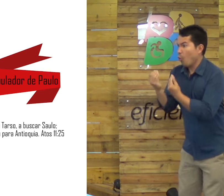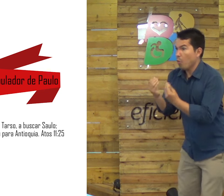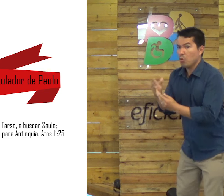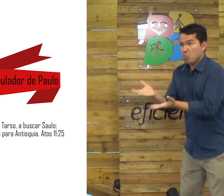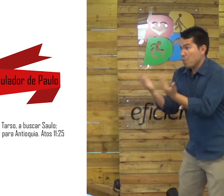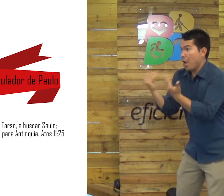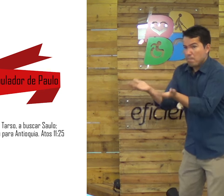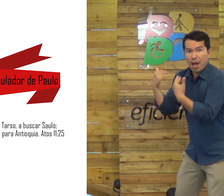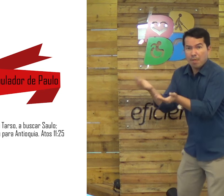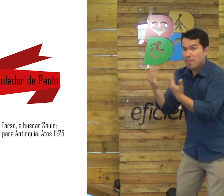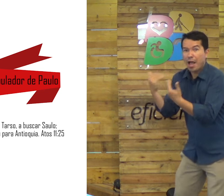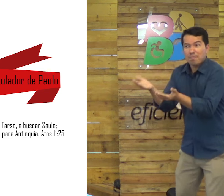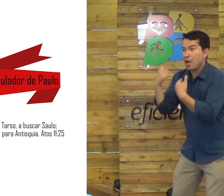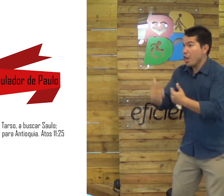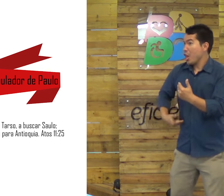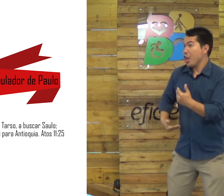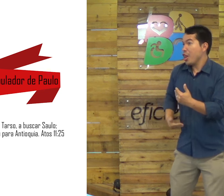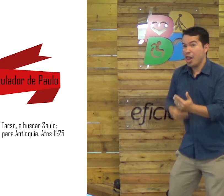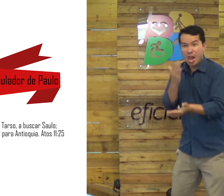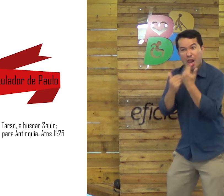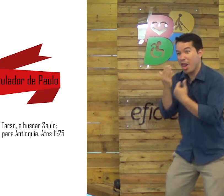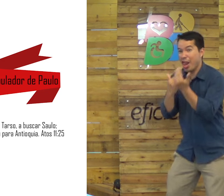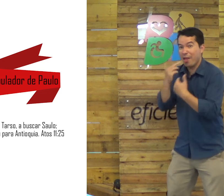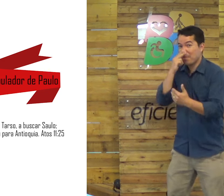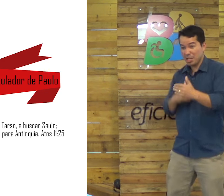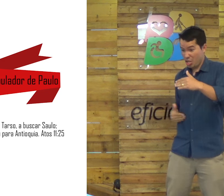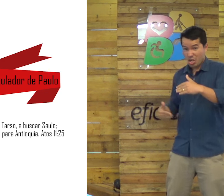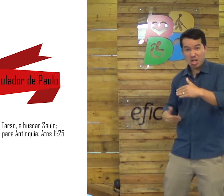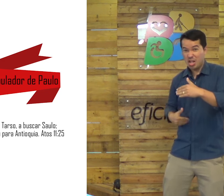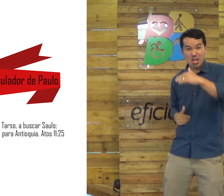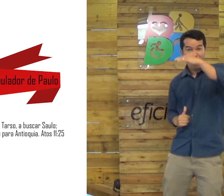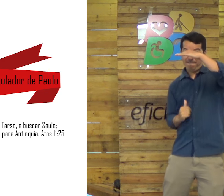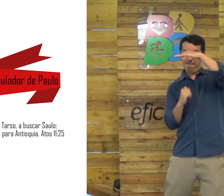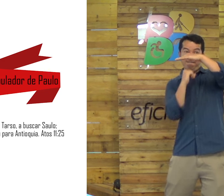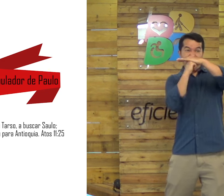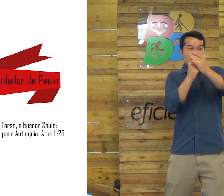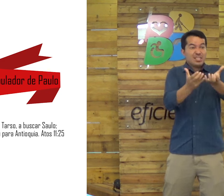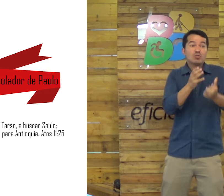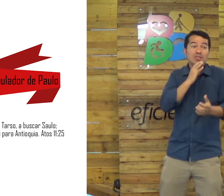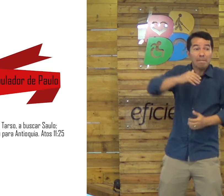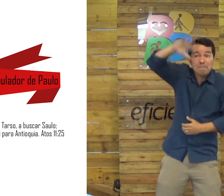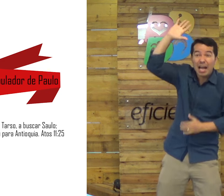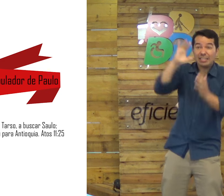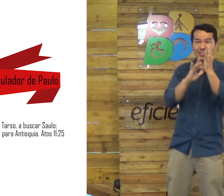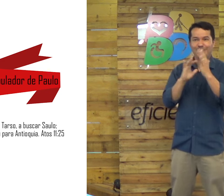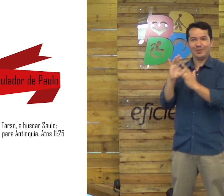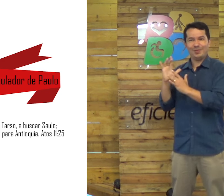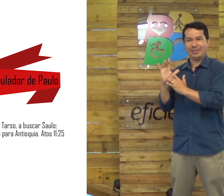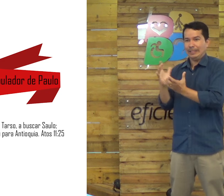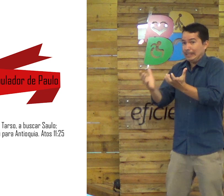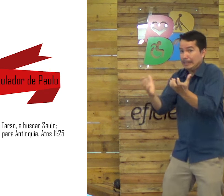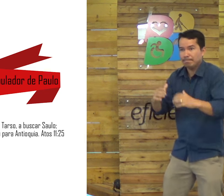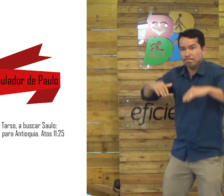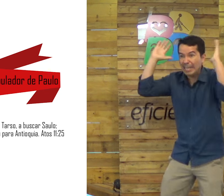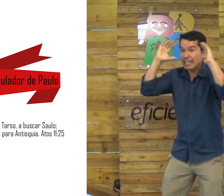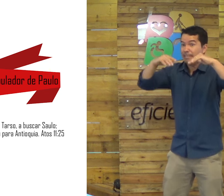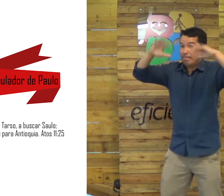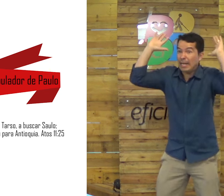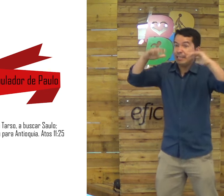Jesus? Não, quero mais, eu mais. Não, eu quero aprender. Fome espiritual, sabe? Ele queria aprender muito mais de Jesus. Ele